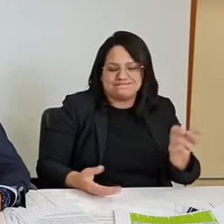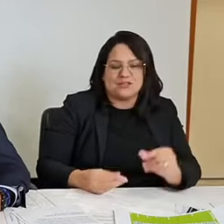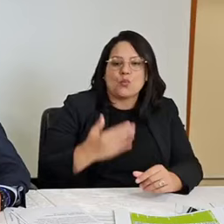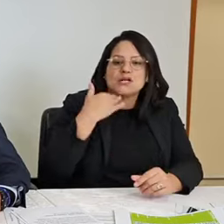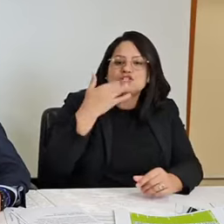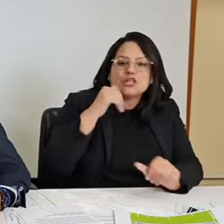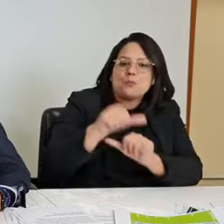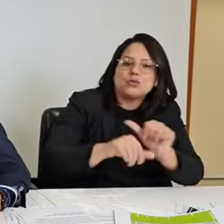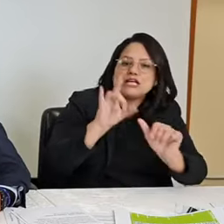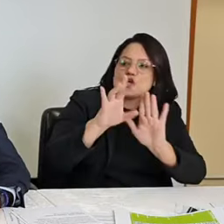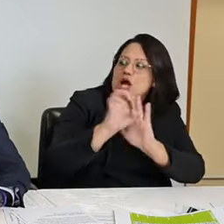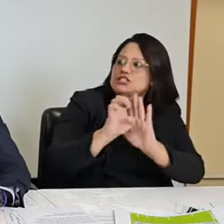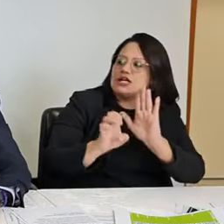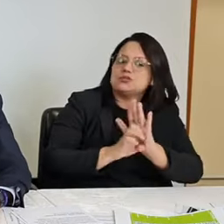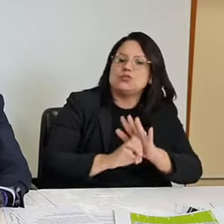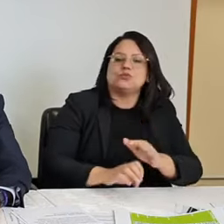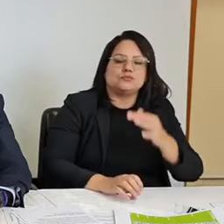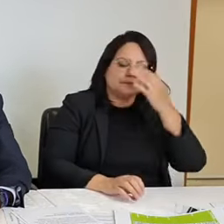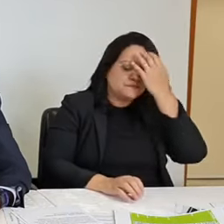Eles mudariam o estatuto.